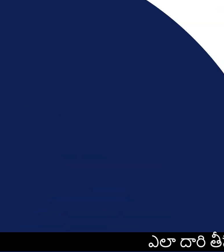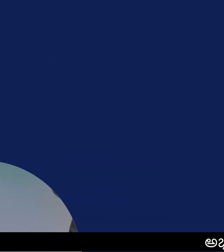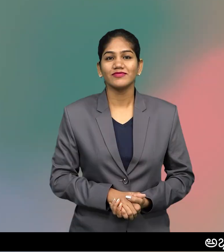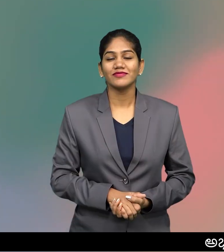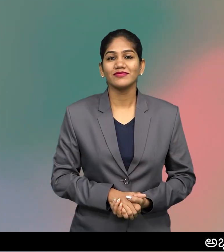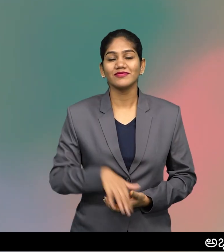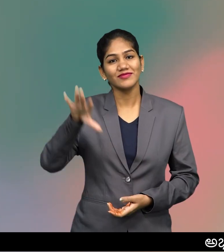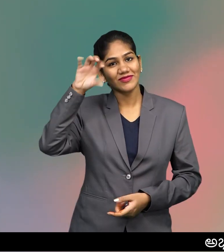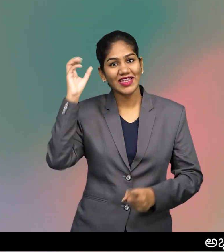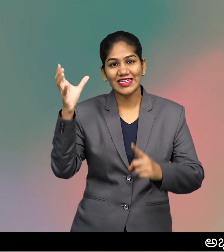అభ్యాస ఫలితాలు.